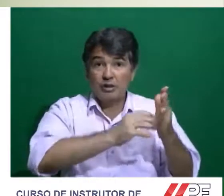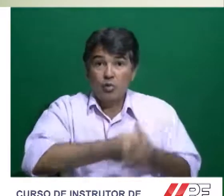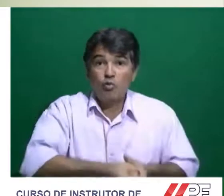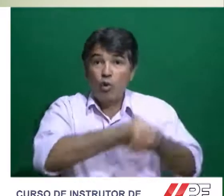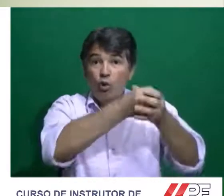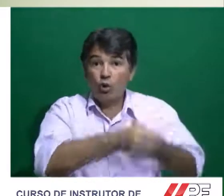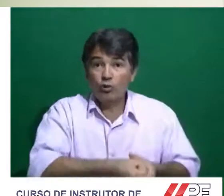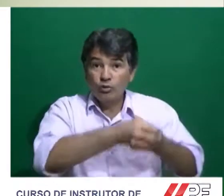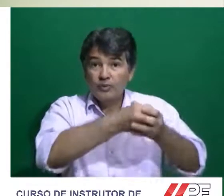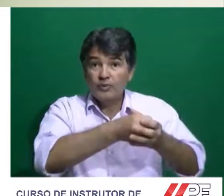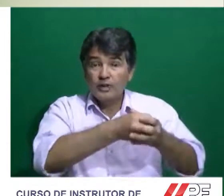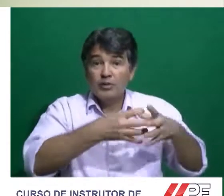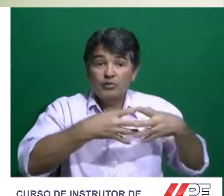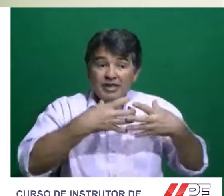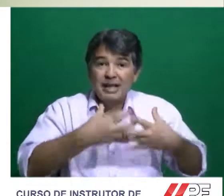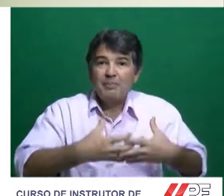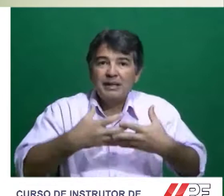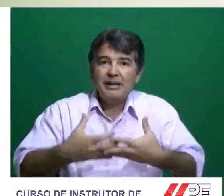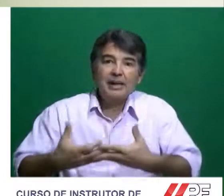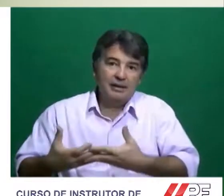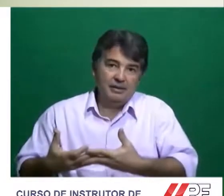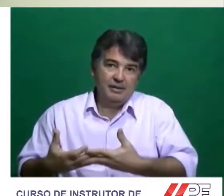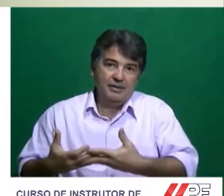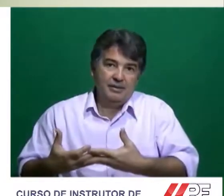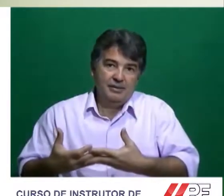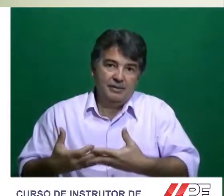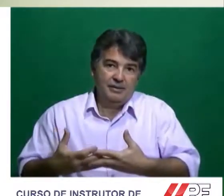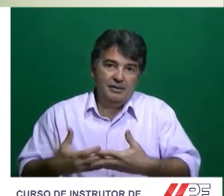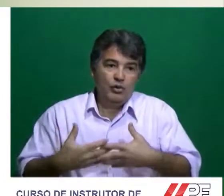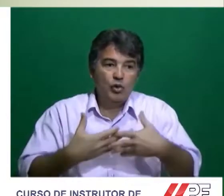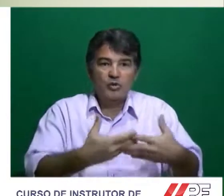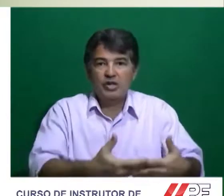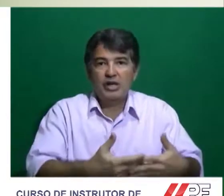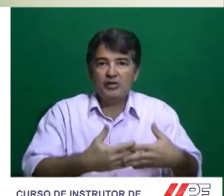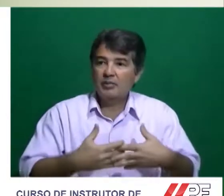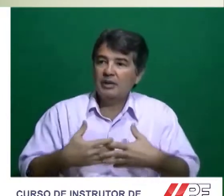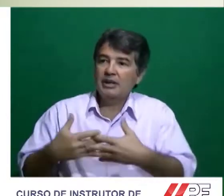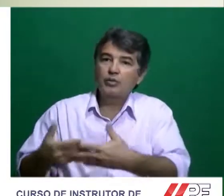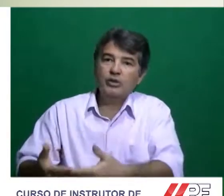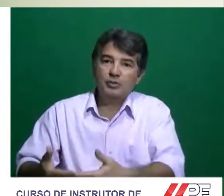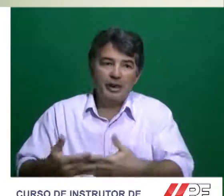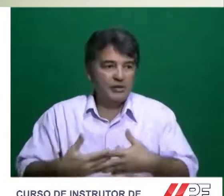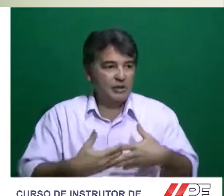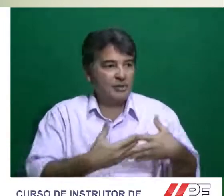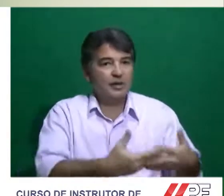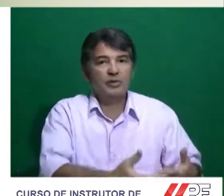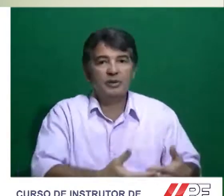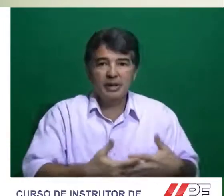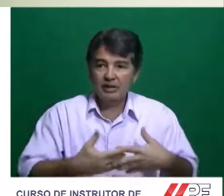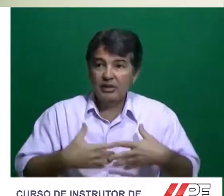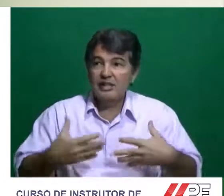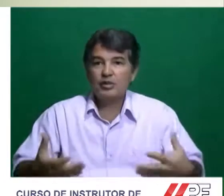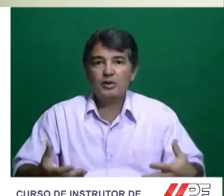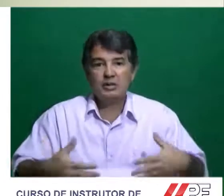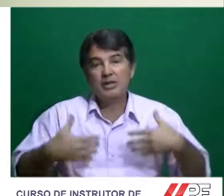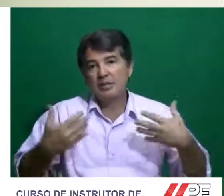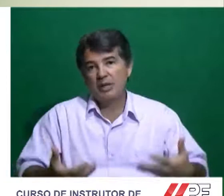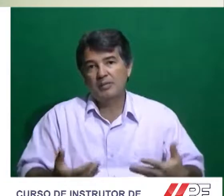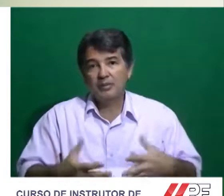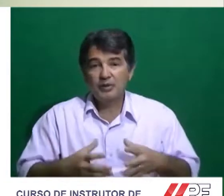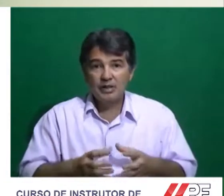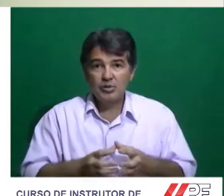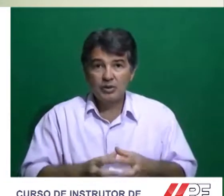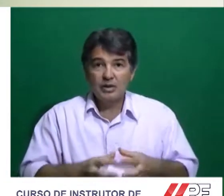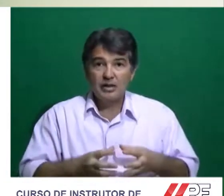brocha. Um rolo. Então. Vai depender. Do objeto. Depender do espaço. Depender do ambiente. De que situação.